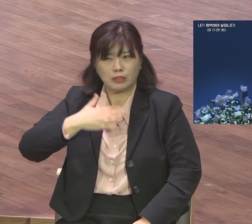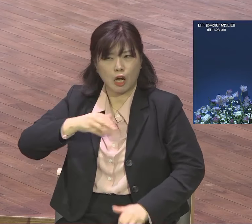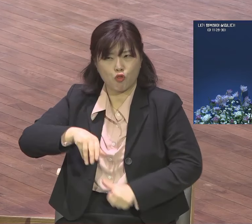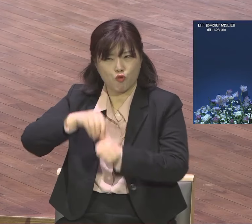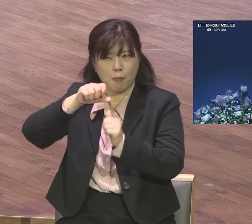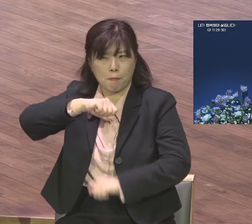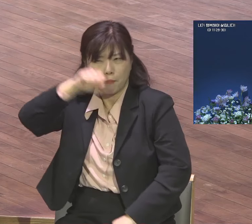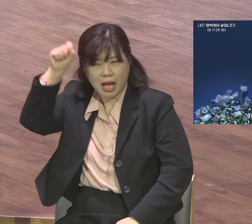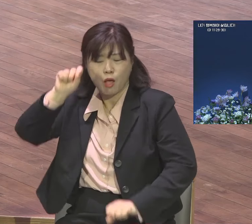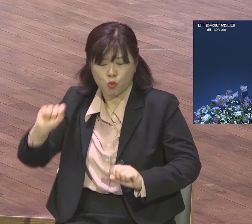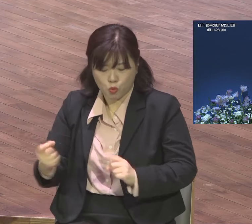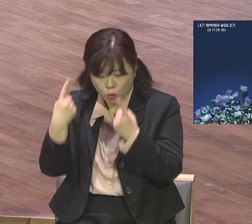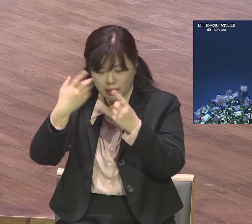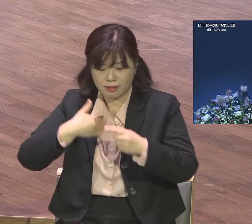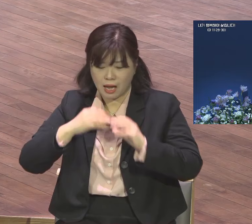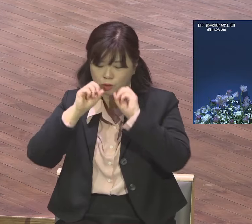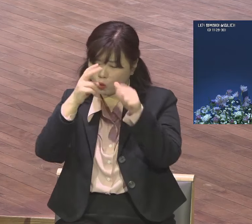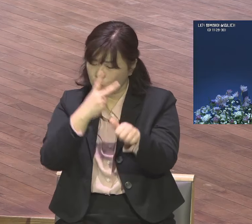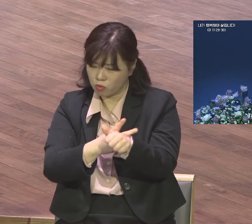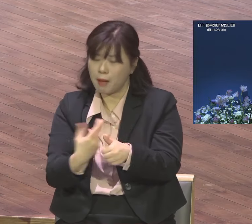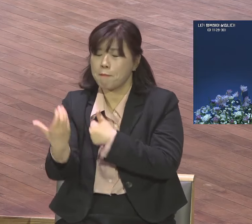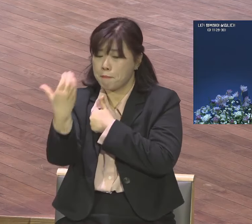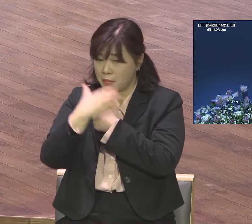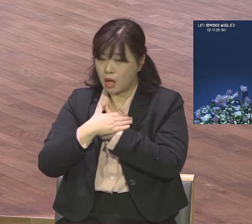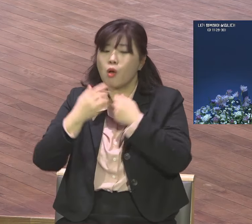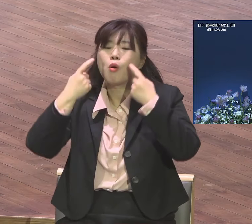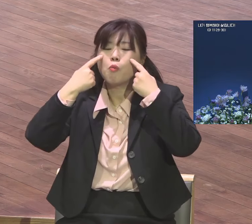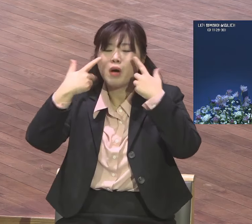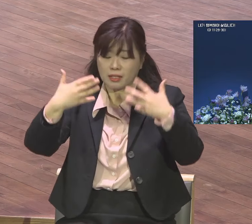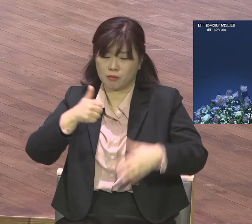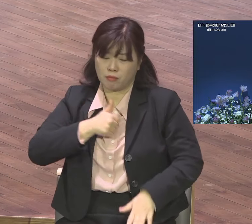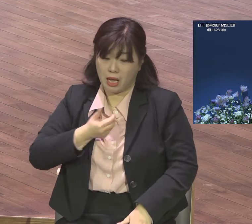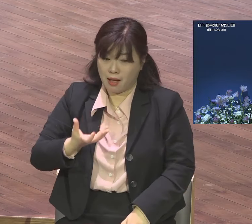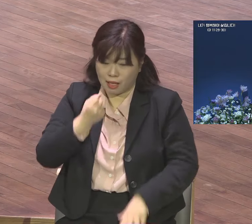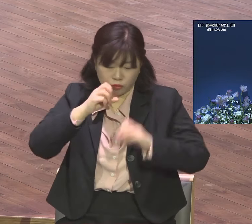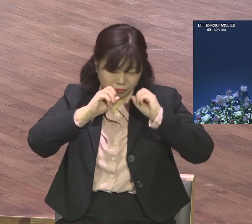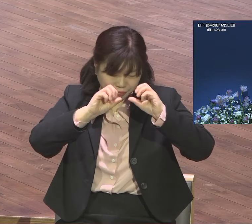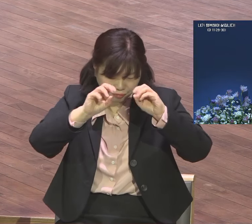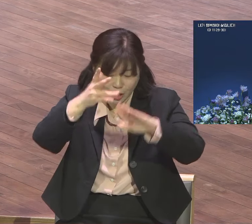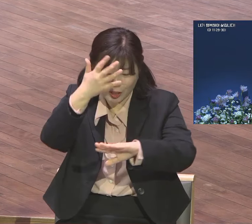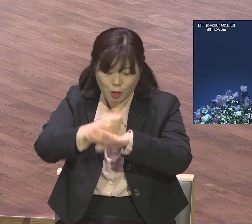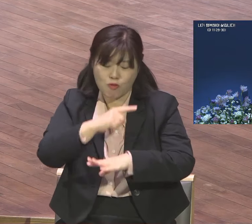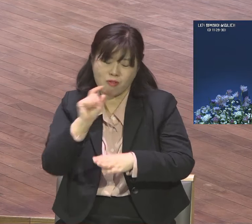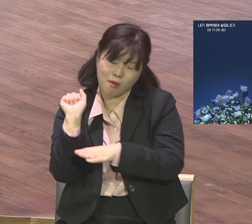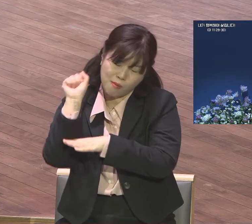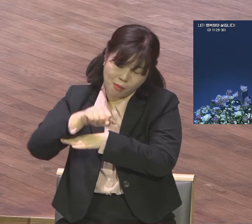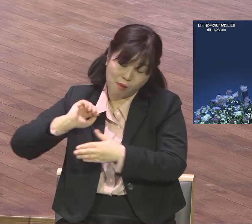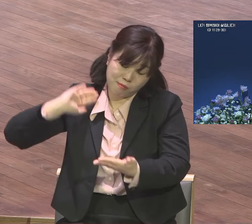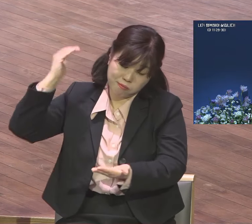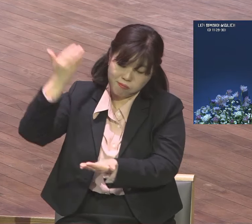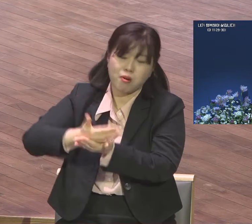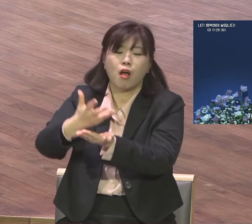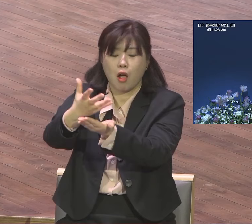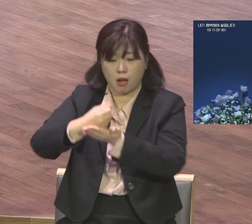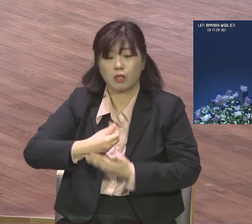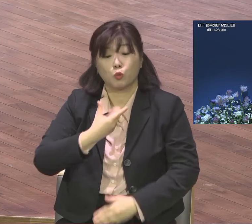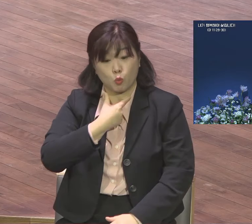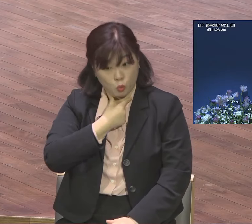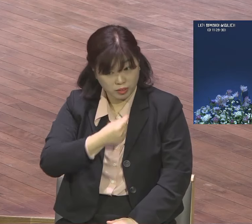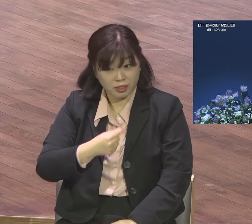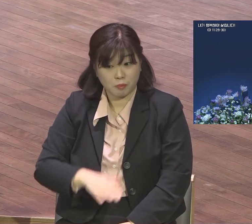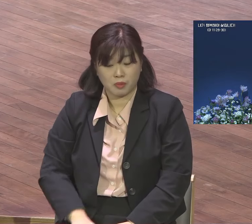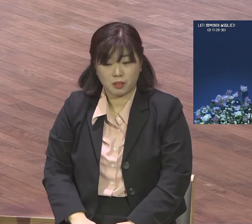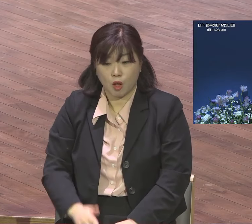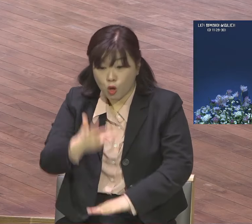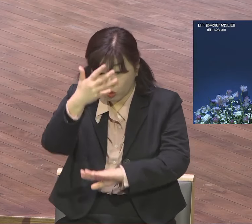넓혀지는 하나님의 축복을 풍성히 받으시기를 소망합니다. 237 경제, 렘넌트 경제, 빛의